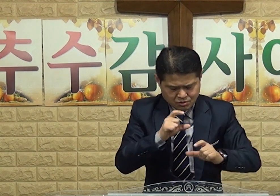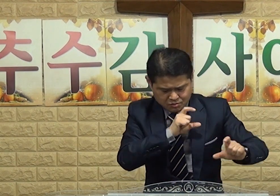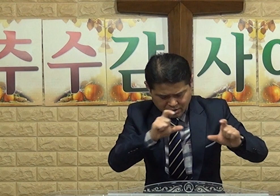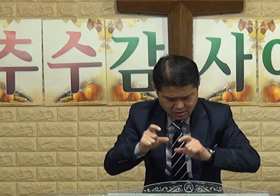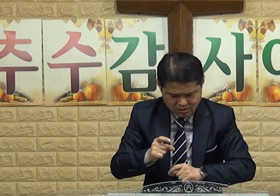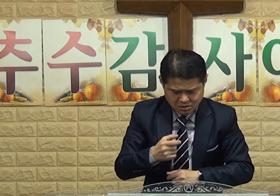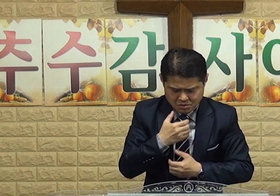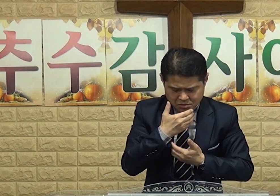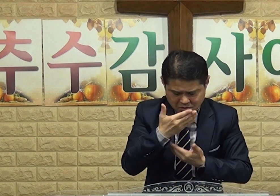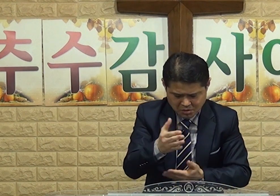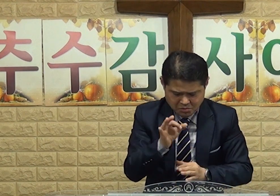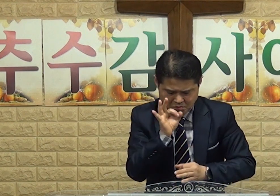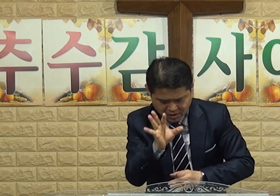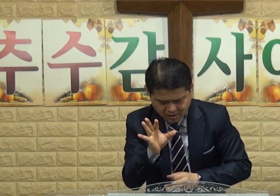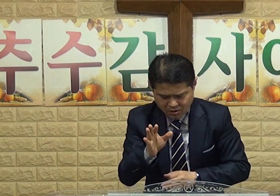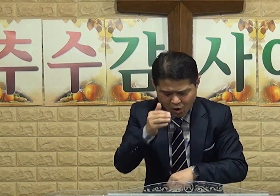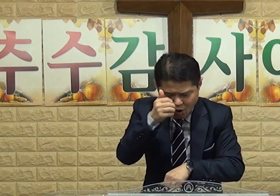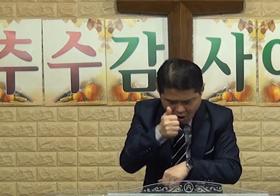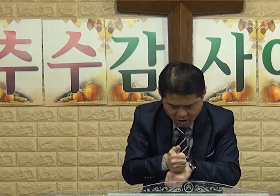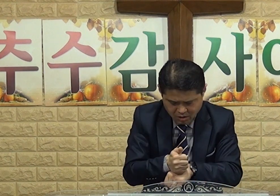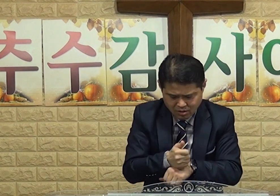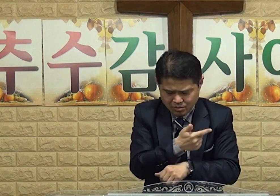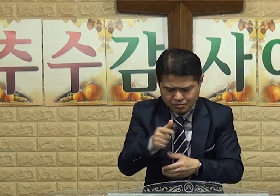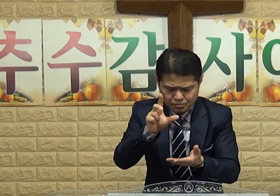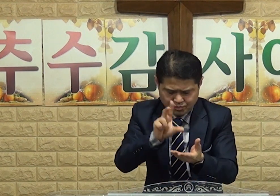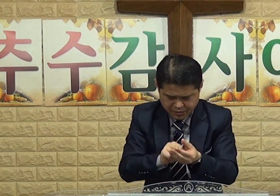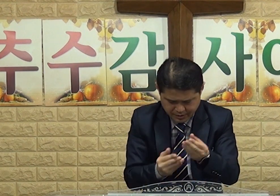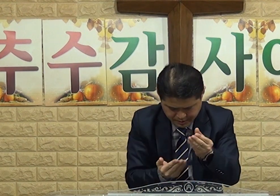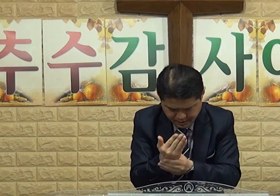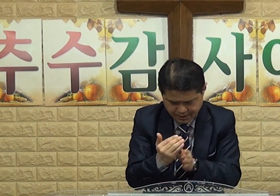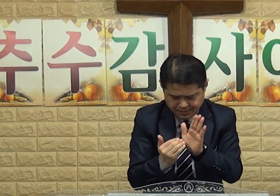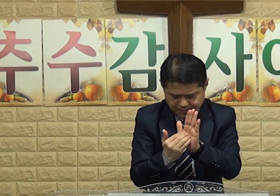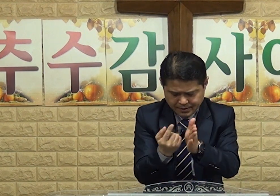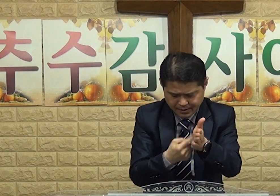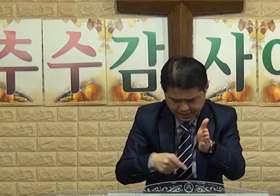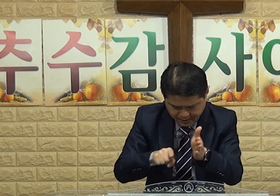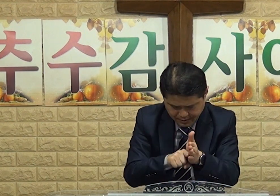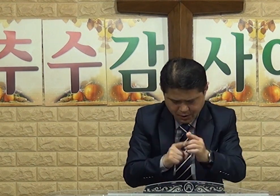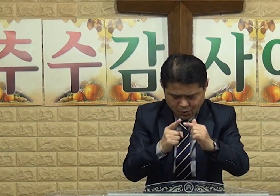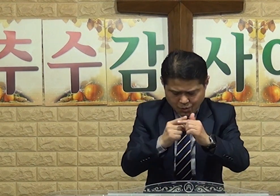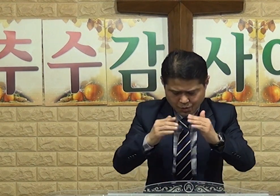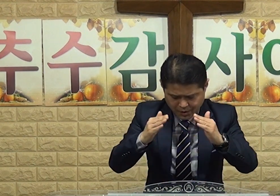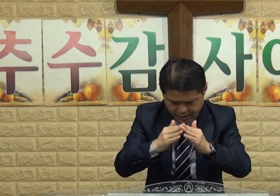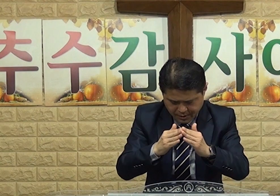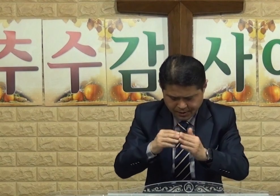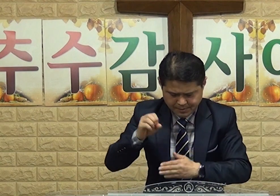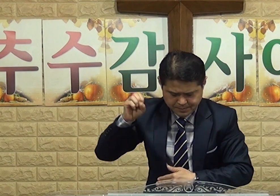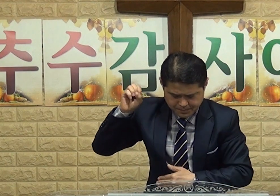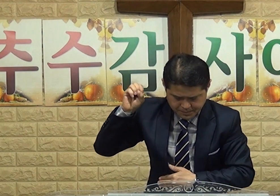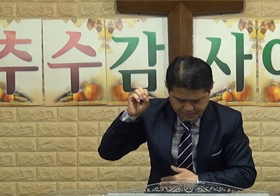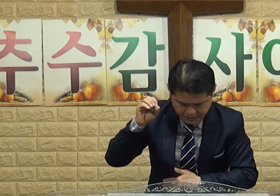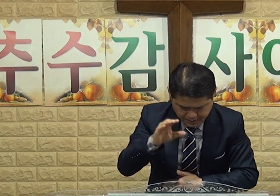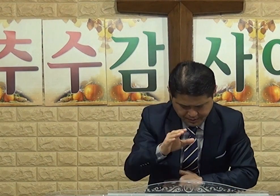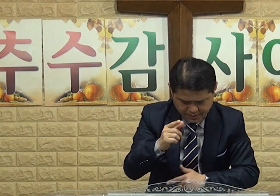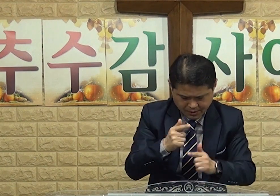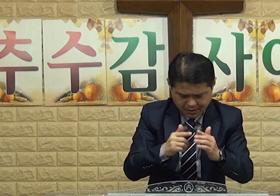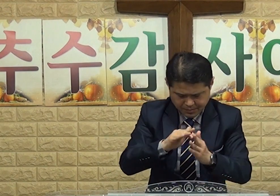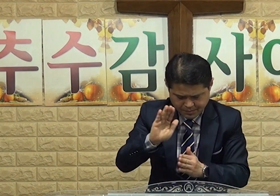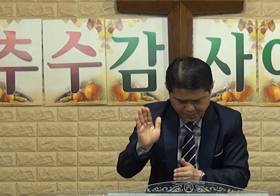것이 아니라 다른 사람들이 이런 잘나지 않은 것을 우리가 부러워할 게 아니라 아버지의 교회된 것과